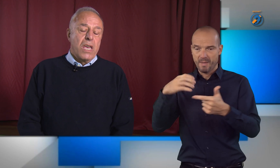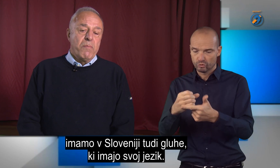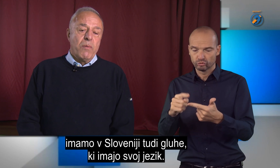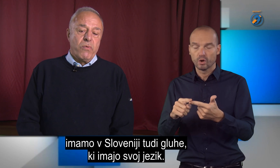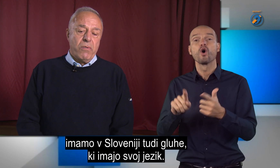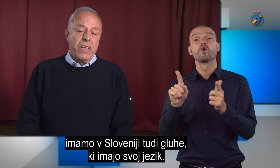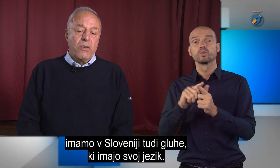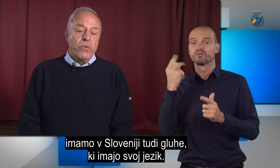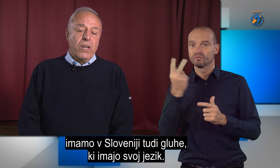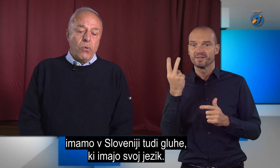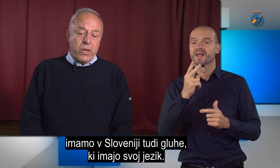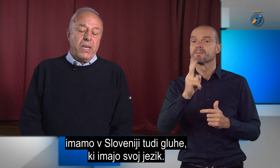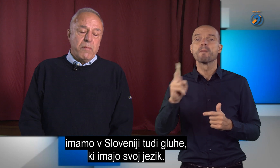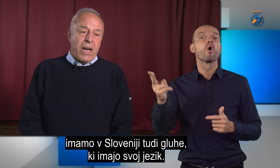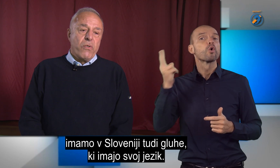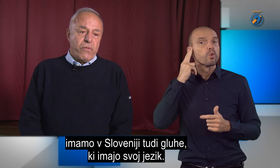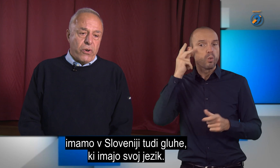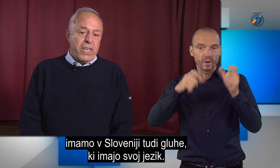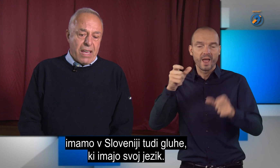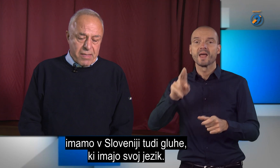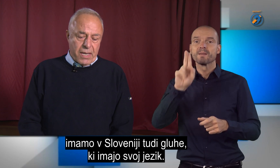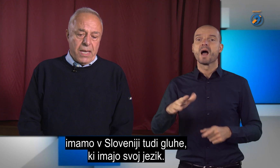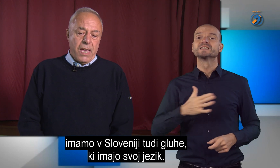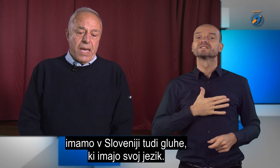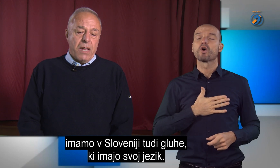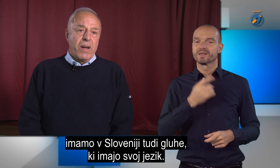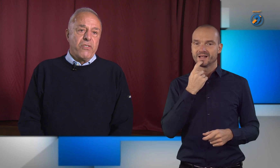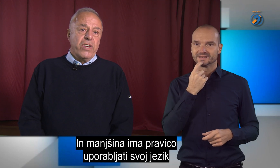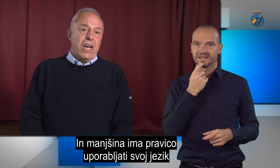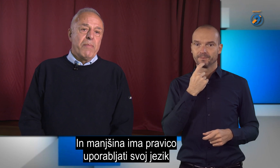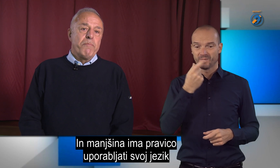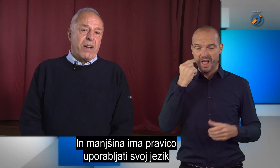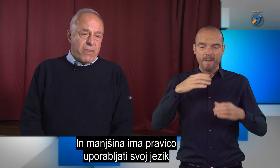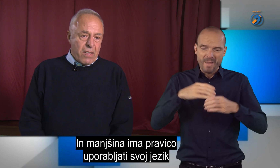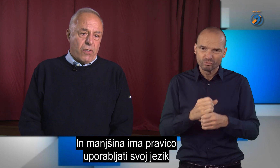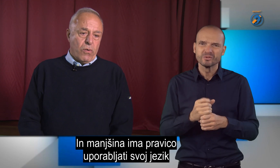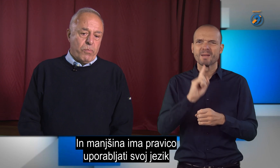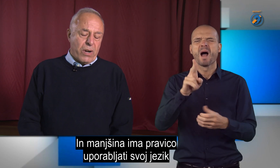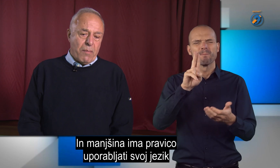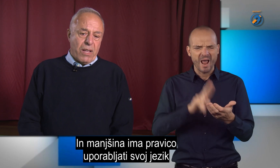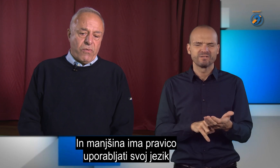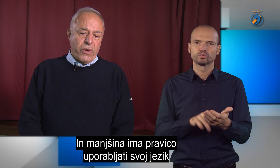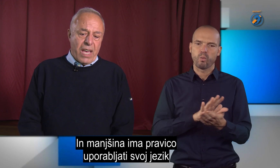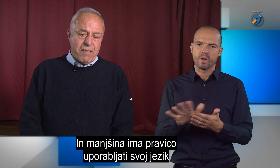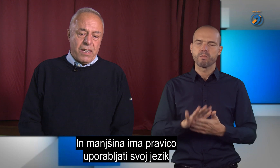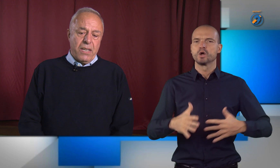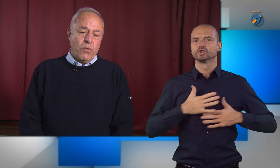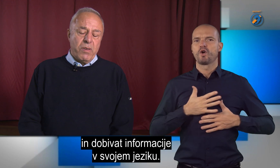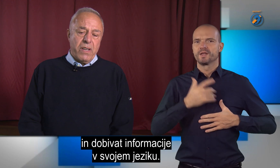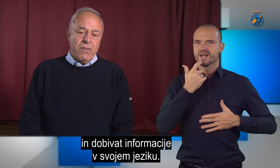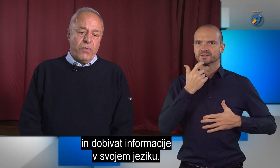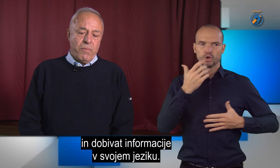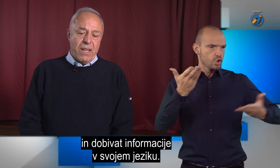manjšino, imamo v Sloveniji tudi gluhe, ki imajo svoj jezik. In manjšina ima pravico uporabljati svoj jezik